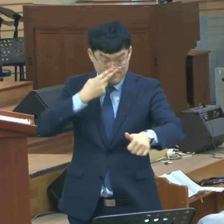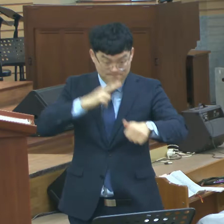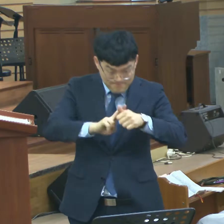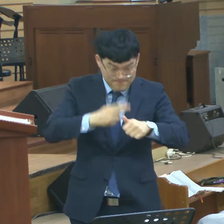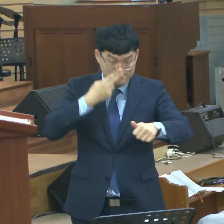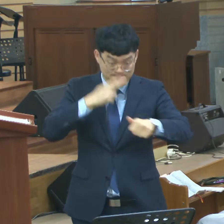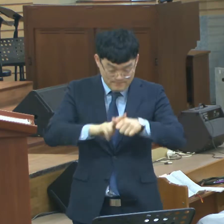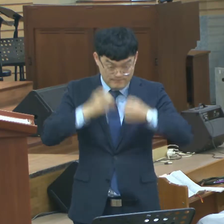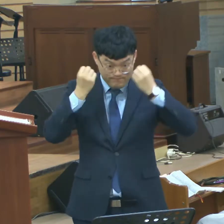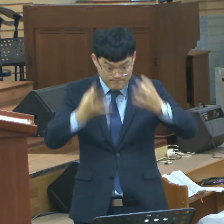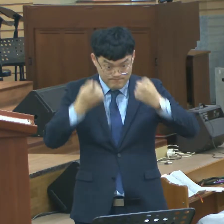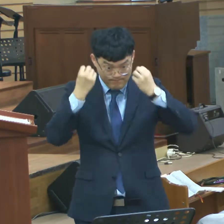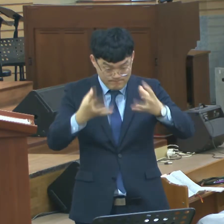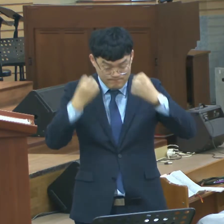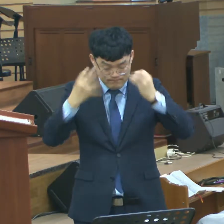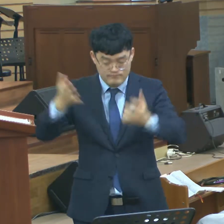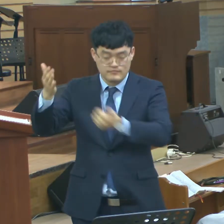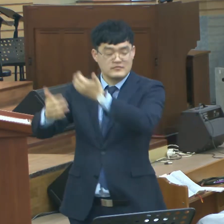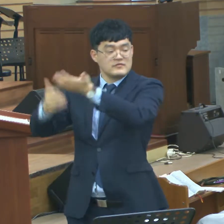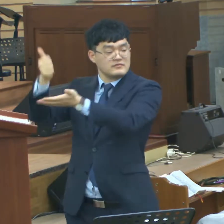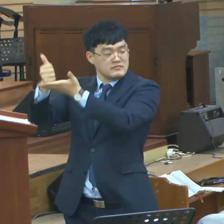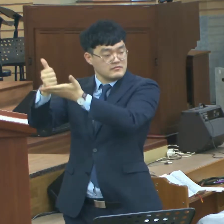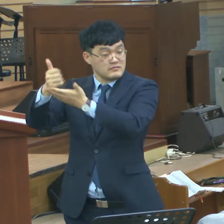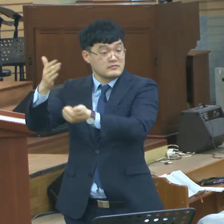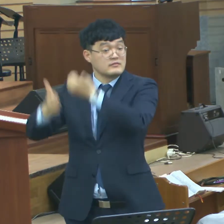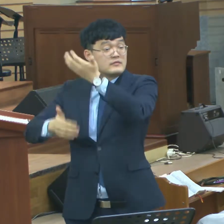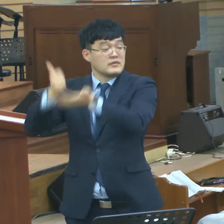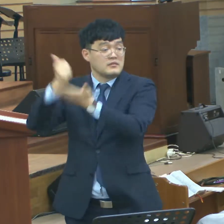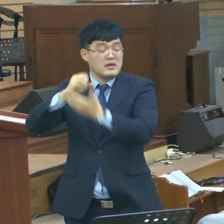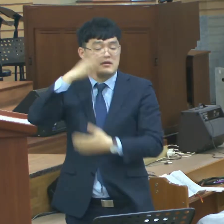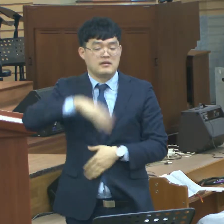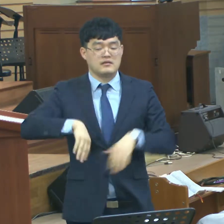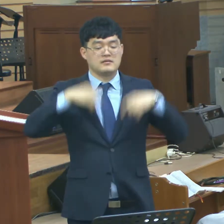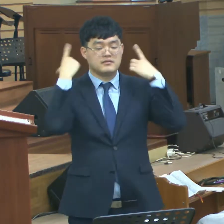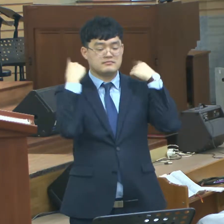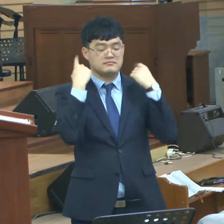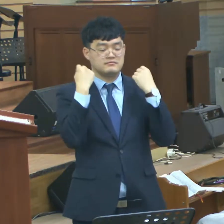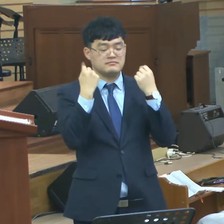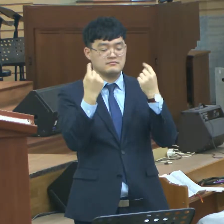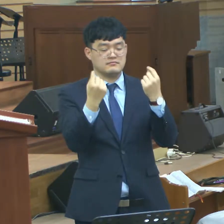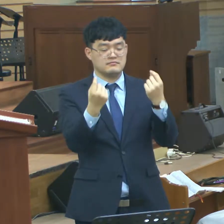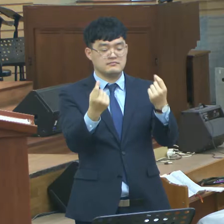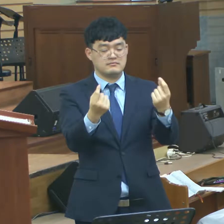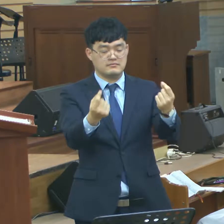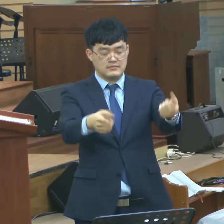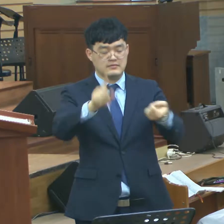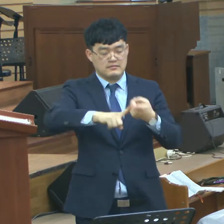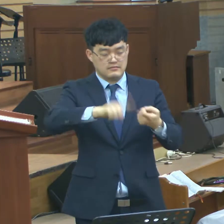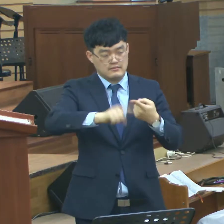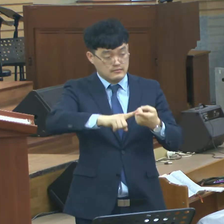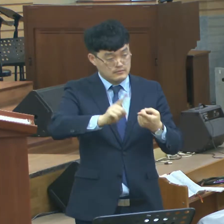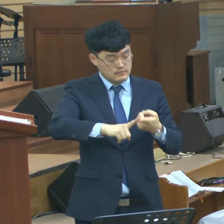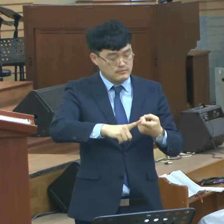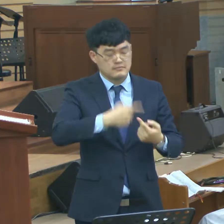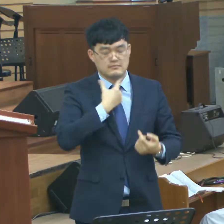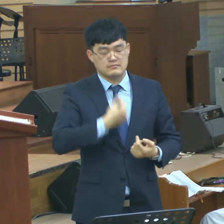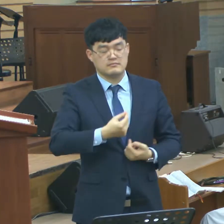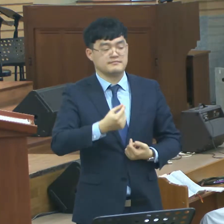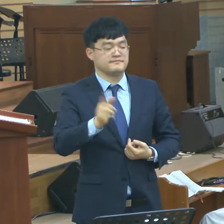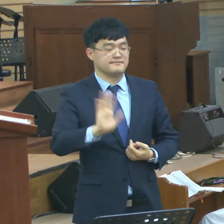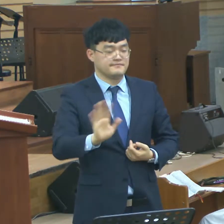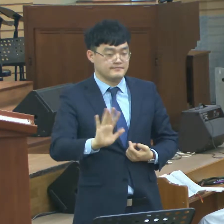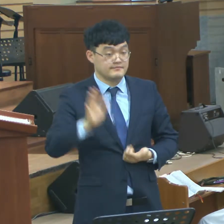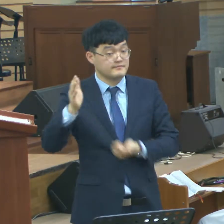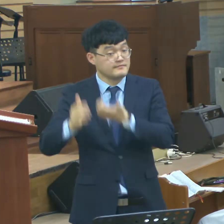분이세요. 하나님은 어제 같은 오늘, 오늘 같은 내일을 그냥 변함없이 쭉 사는 걸 원치 않으세요. 하나님